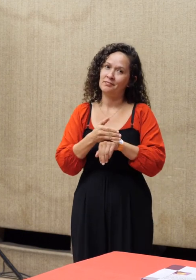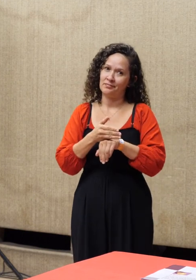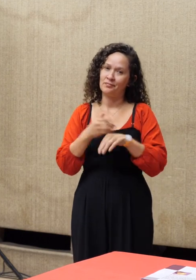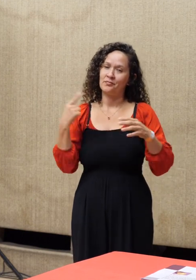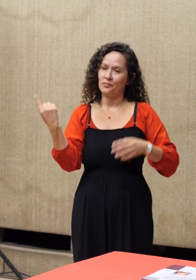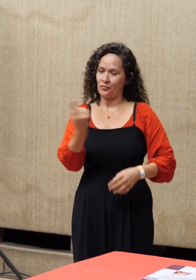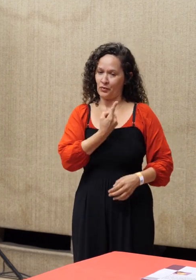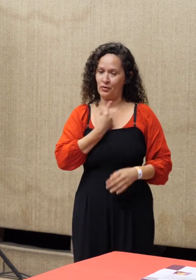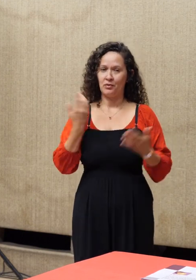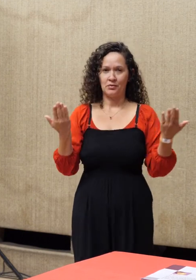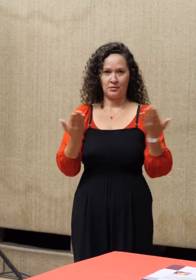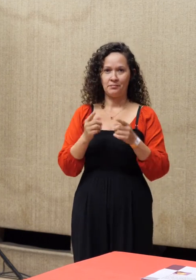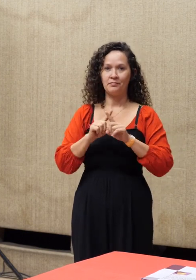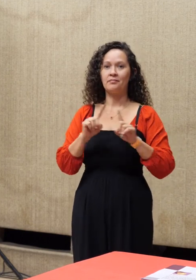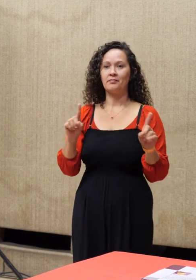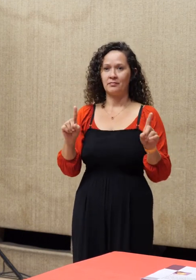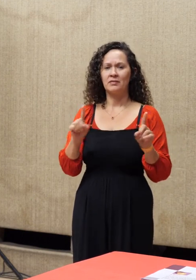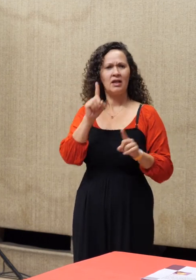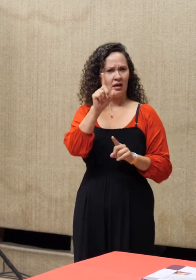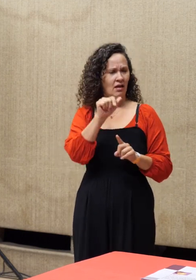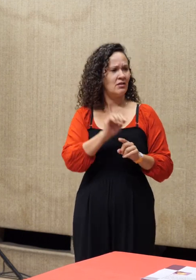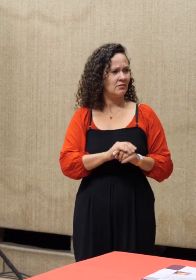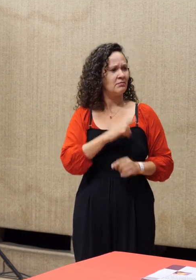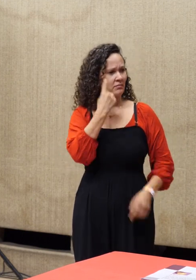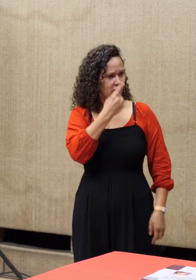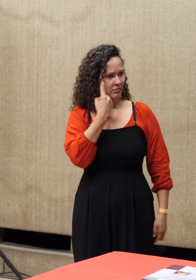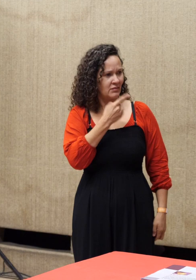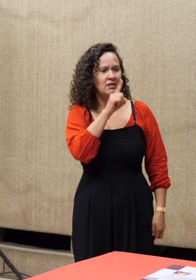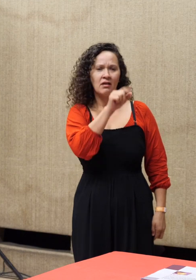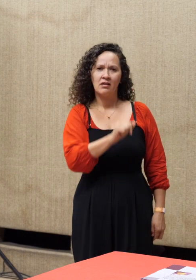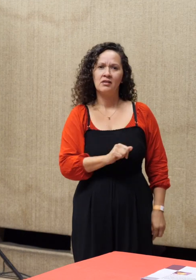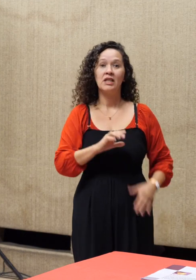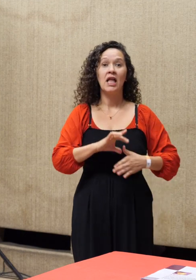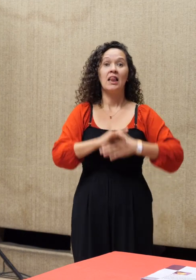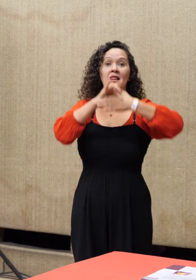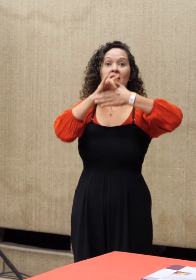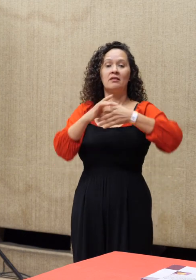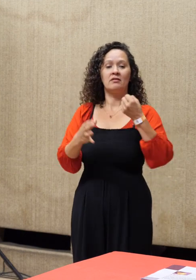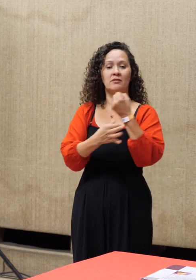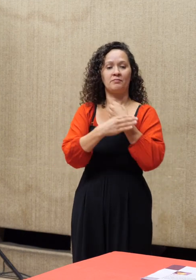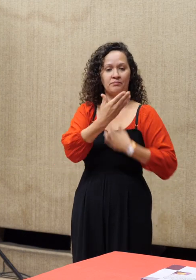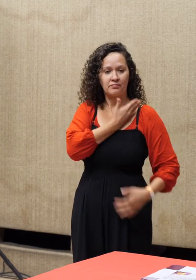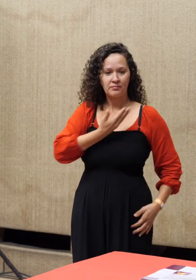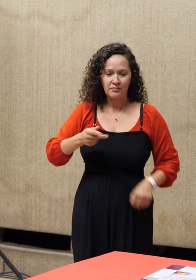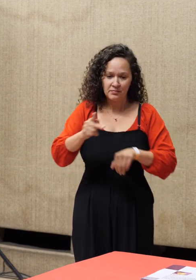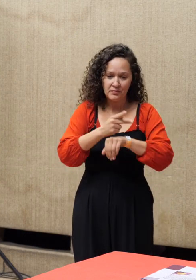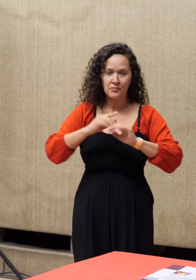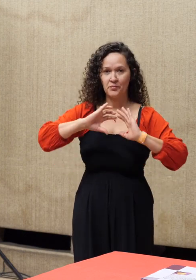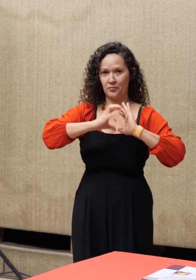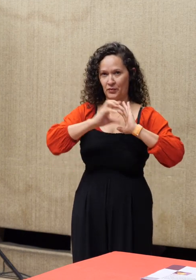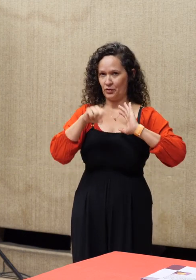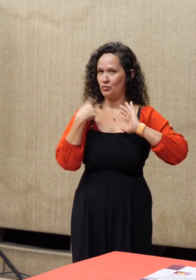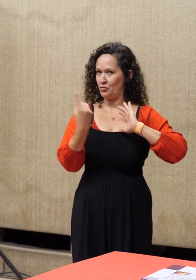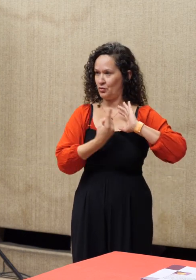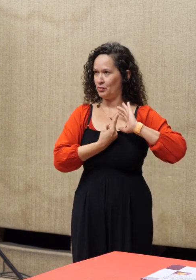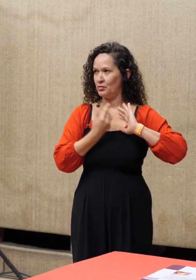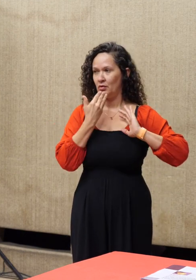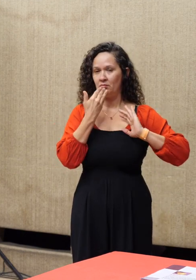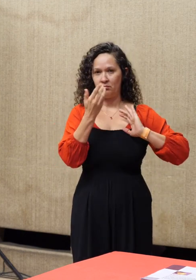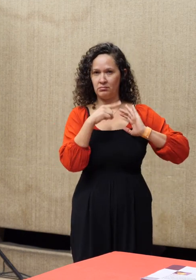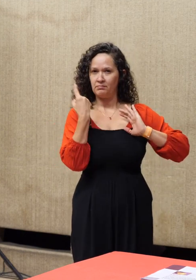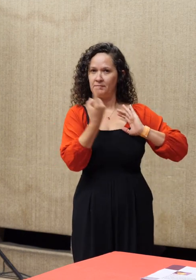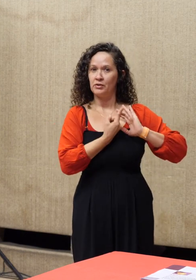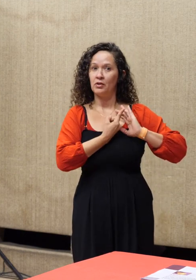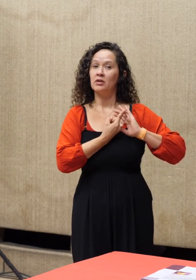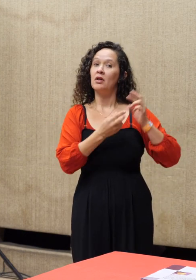evento. Mas é isso, deputada, como líder da segurança pública do nosso partido, eu peço que a